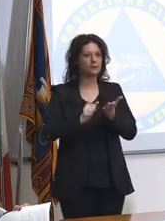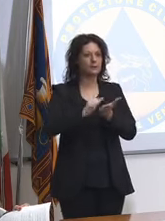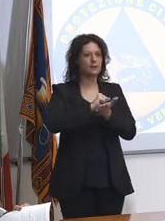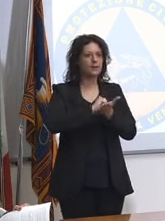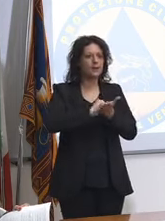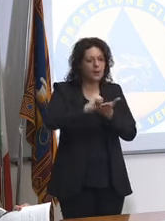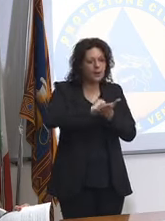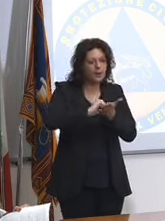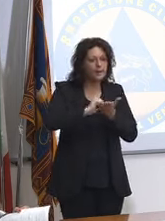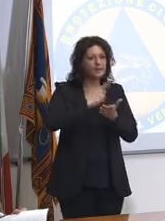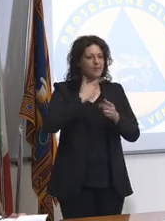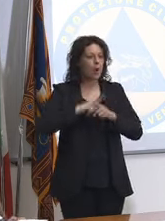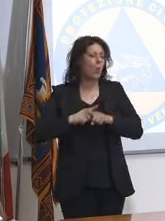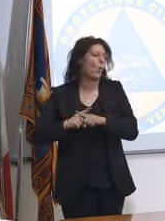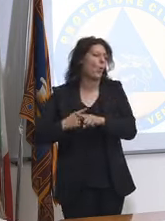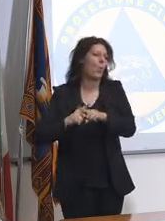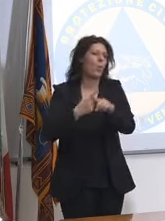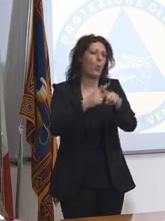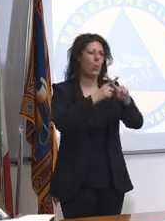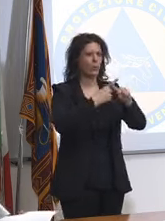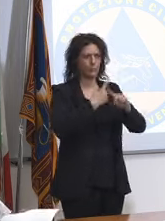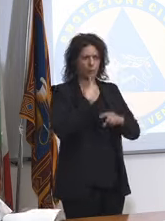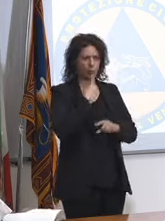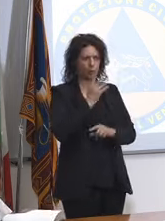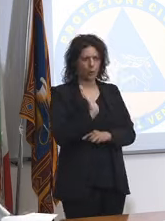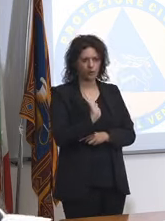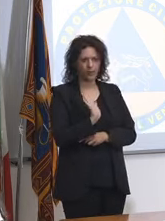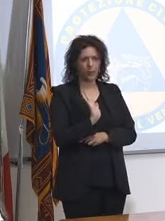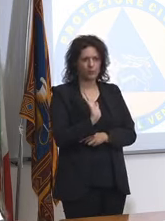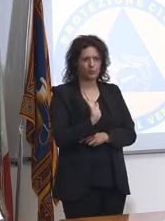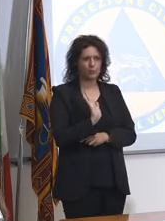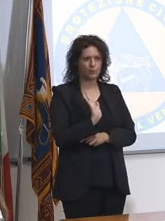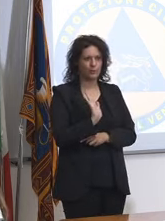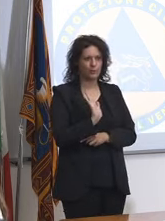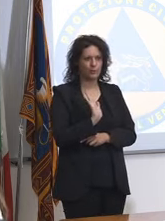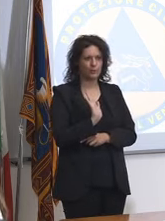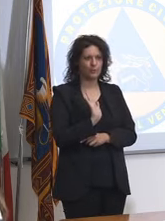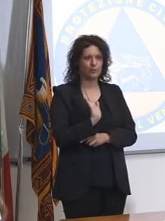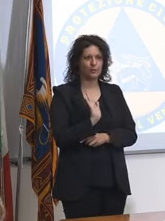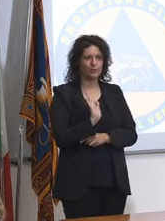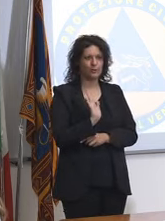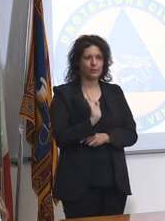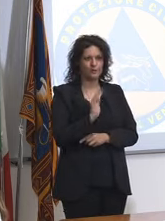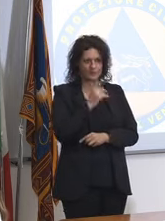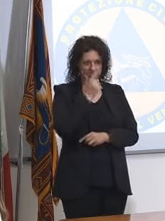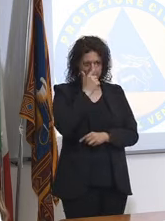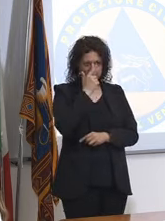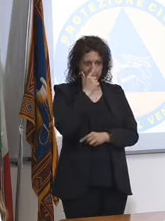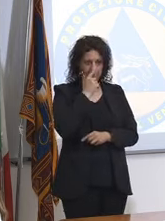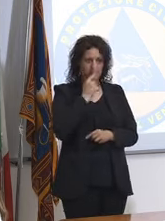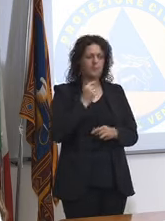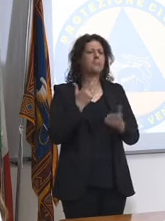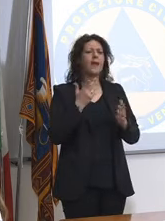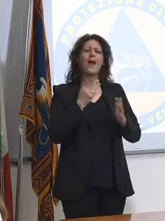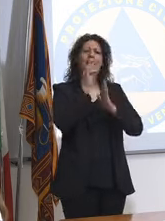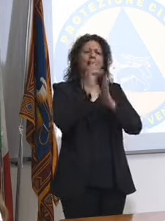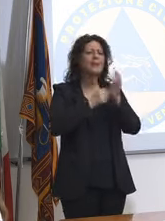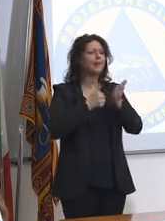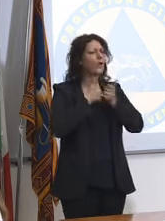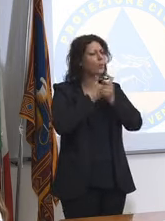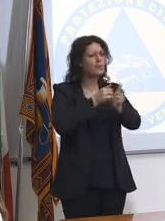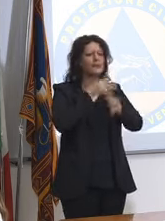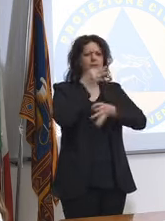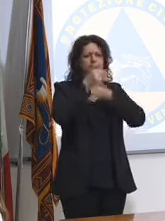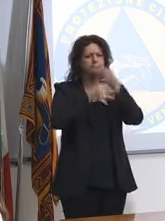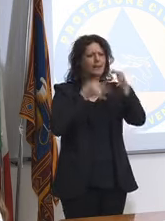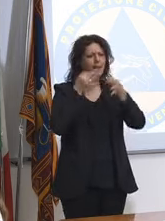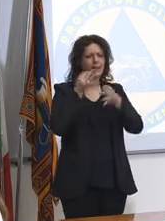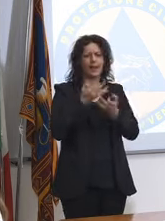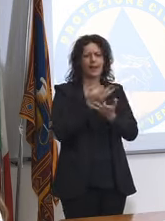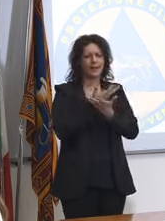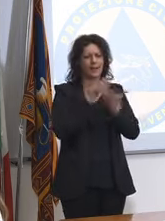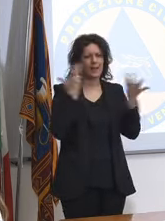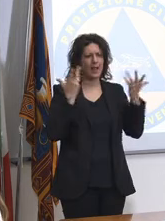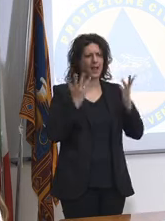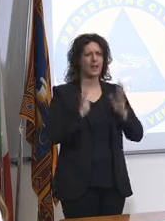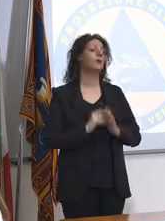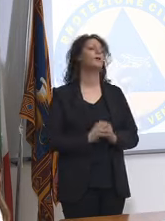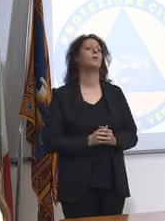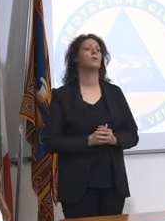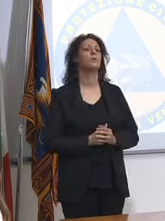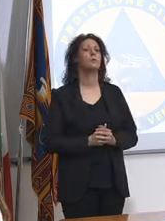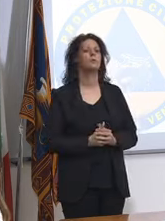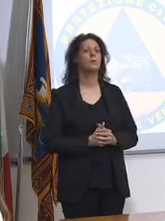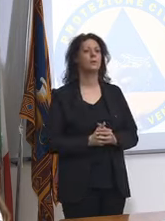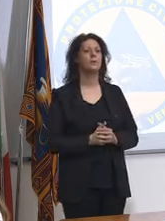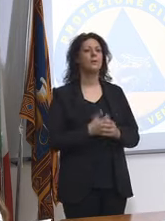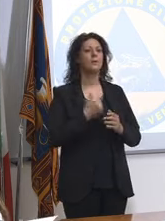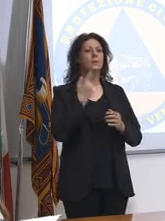a lucidare i parco giochi. Cioè, se il problema è quello, ma comunque c'è nella linea guida, c'è scritto. Il 18 marzo le abbiamo fatte quelle